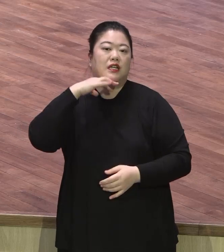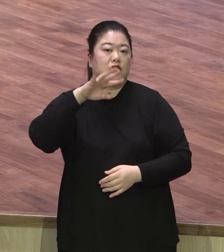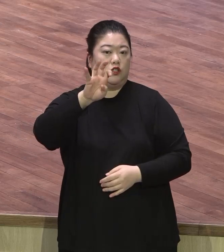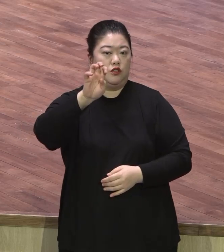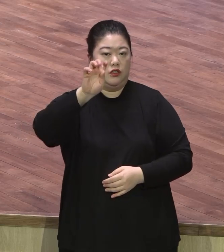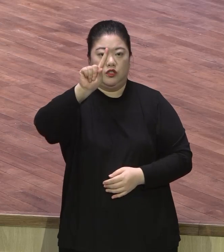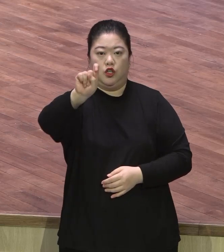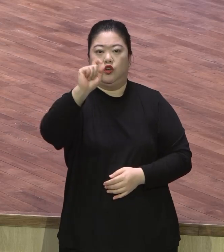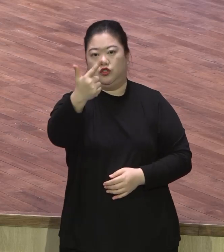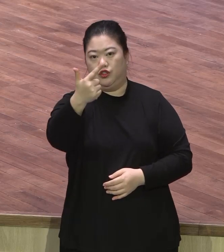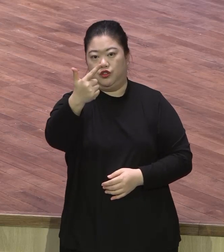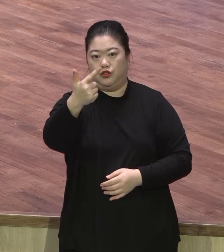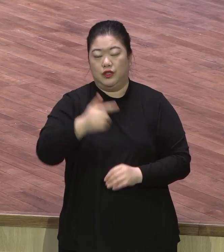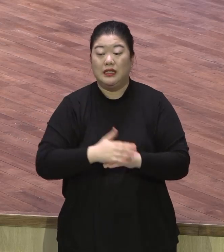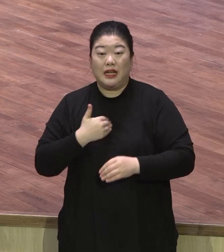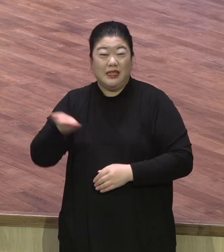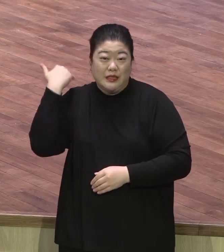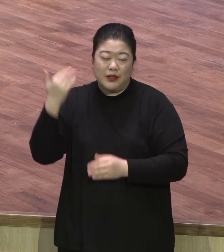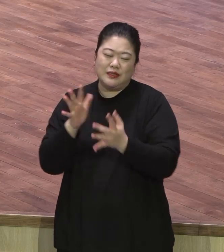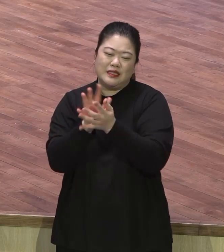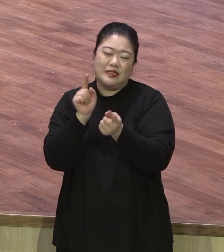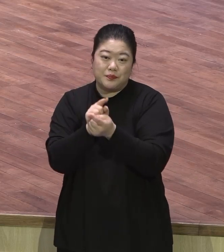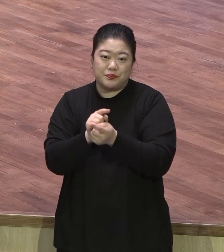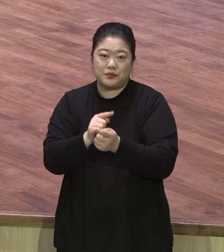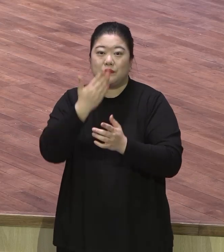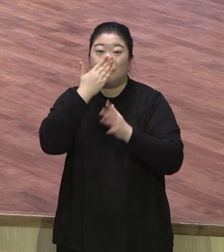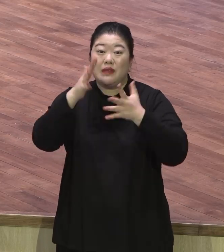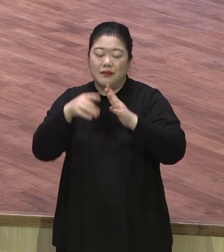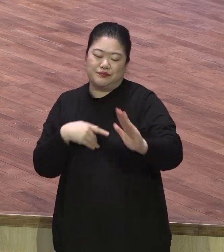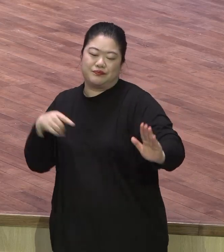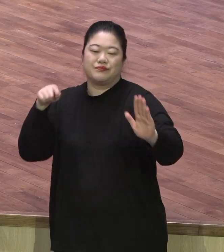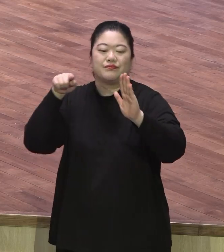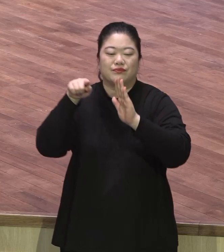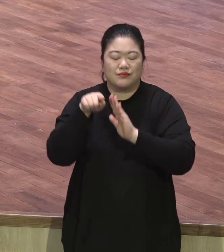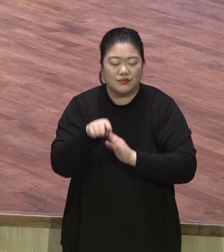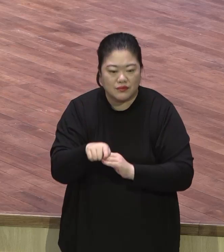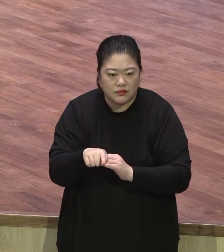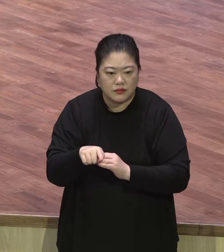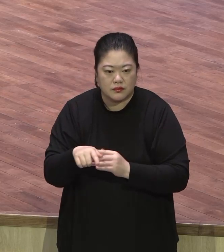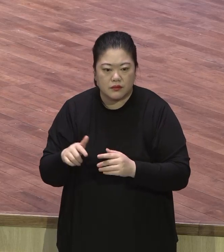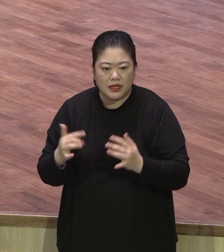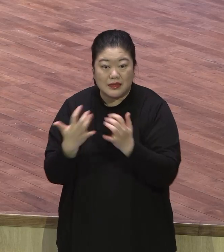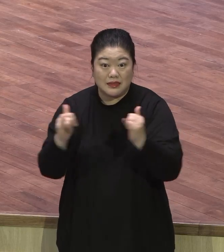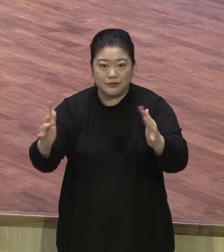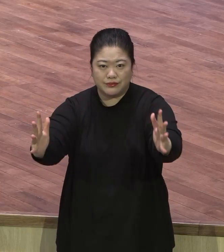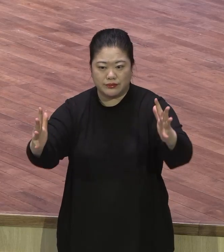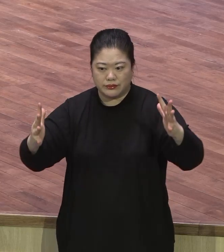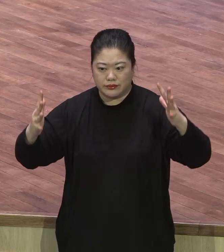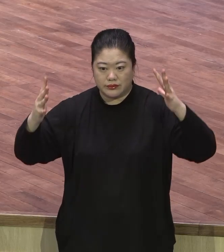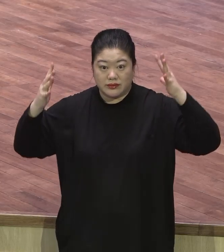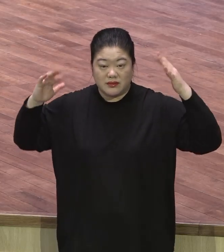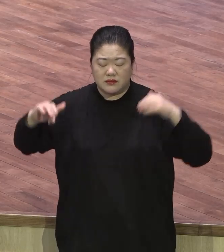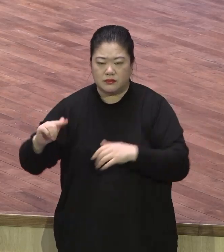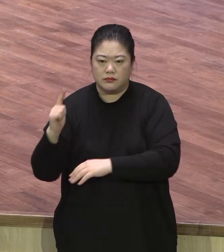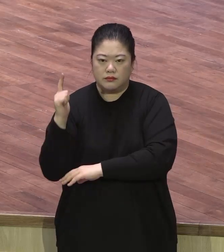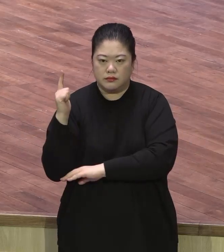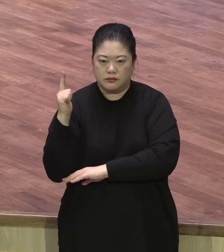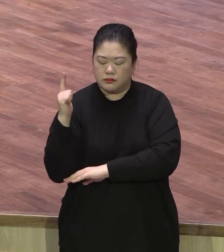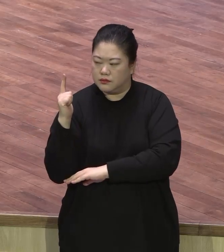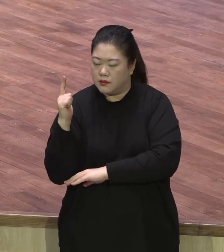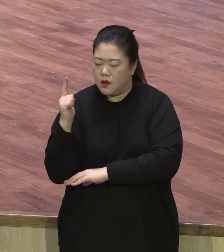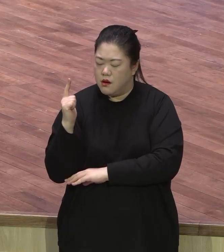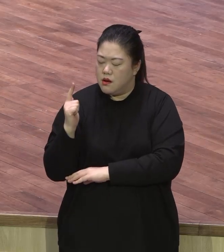불안하기 내가 가봤잖아요 커피하니 총 옆에 총 언제나 총이 언제나 언제 터질지 모르는